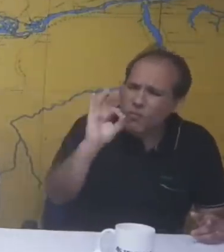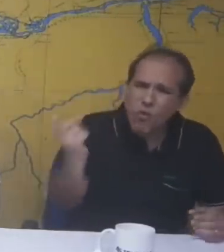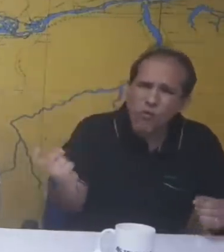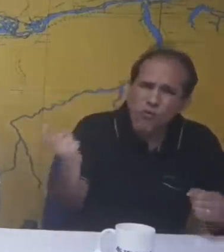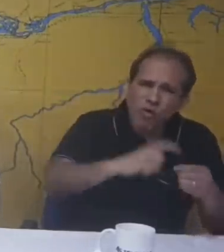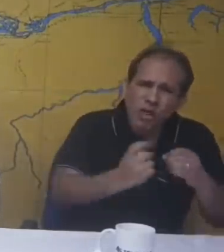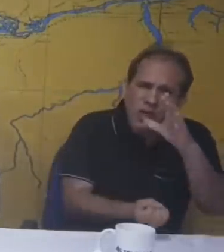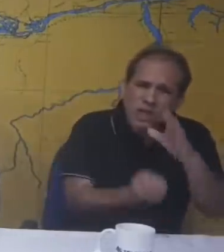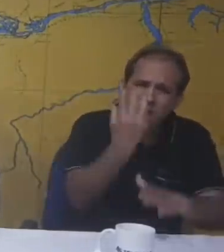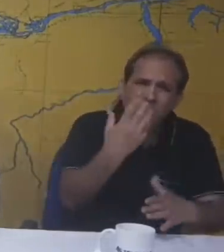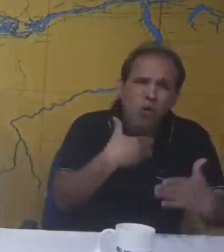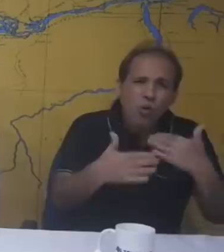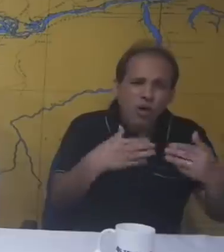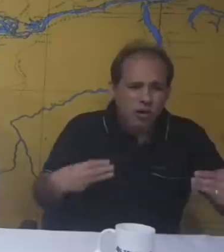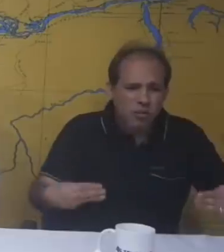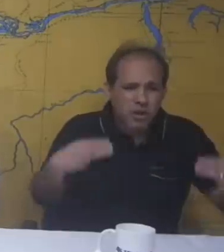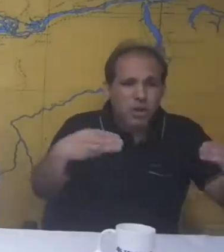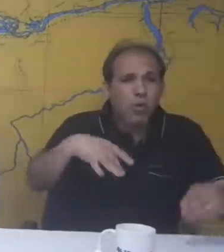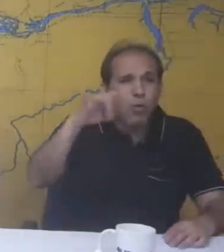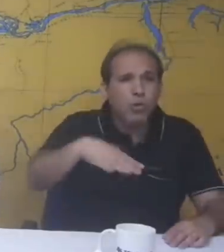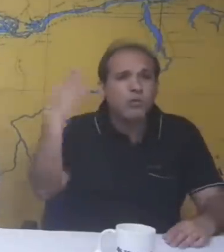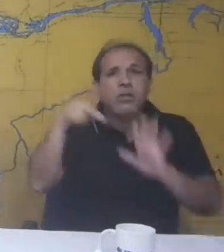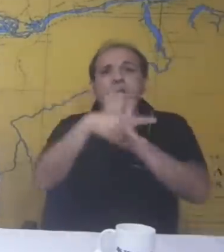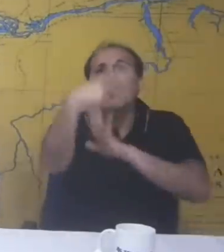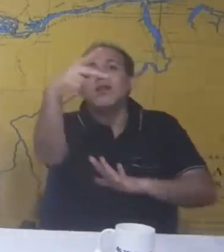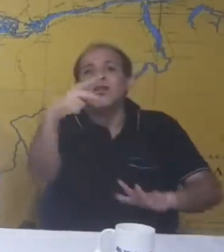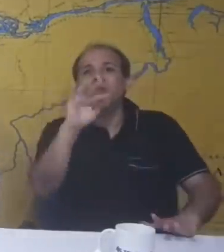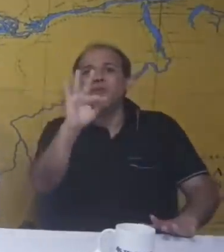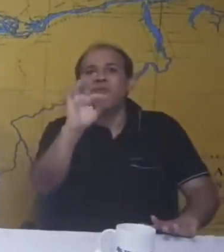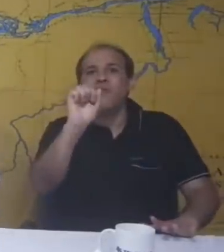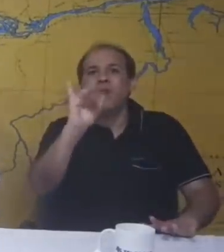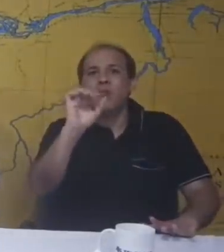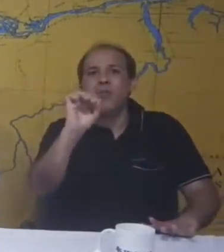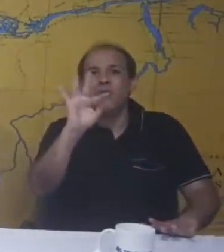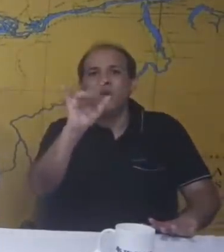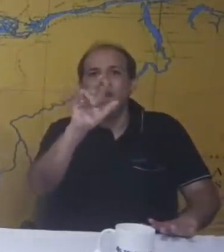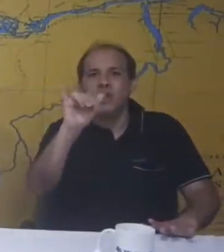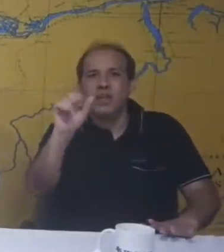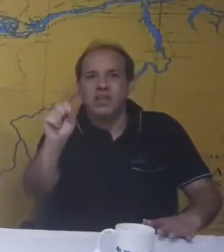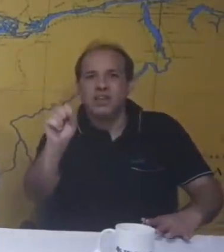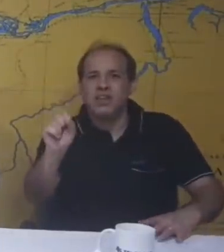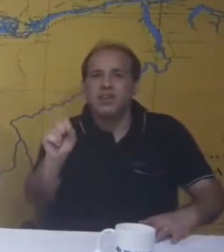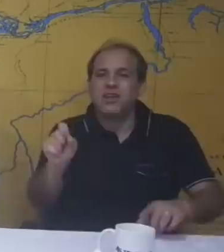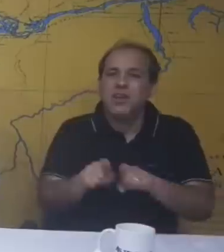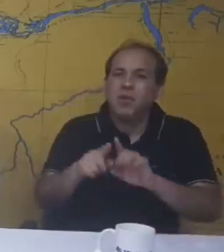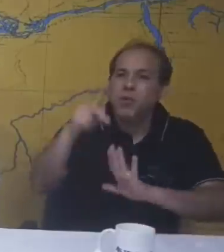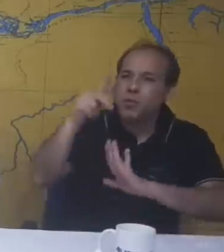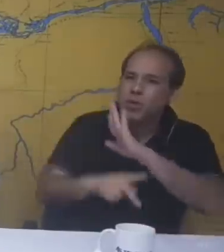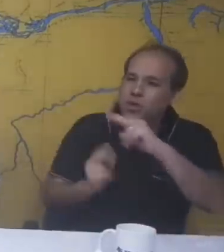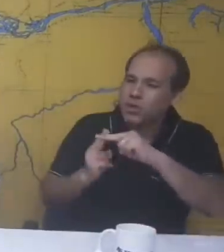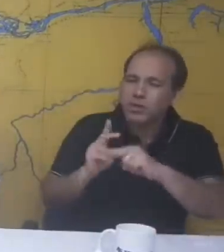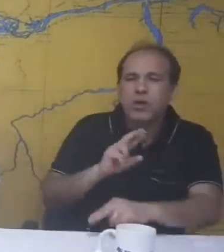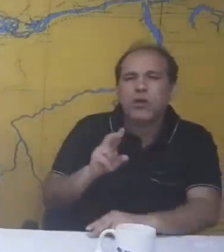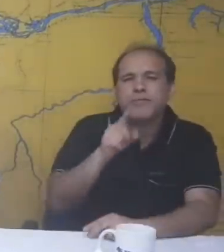recriar qualquer ministério. O último foi criado foi do Favaria, né? Esperando que a Caixa Econômica, o projeto da Caixa, não, que